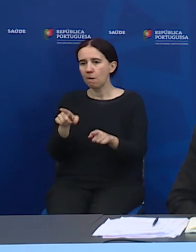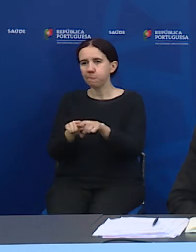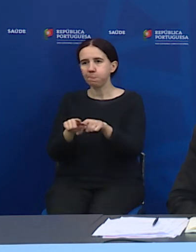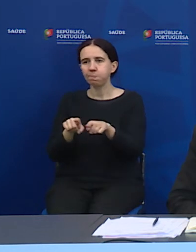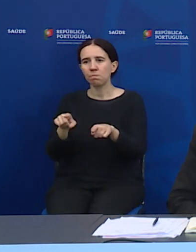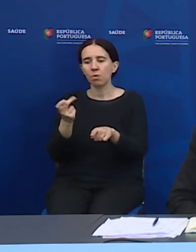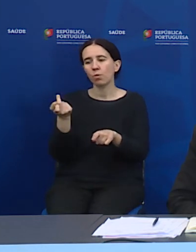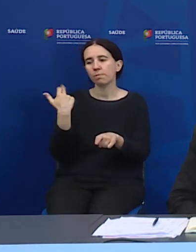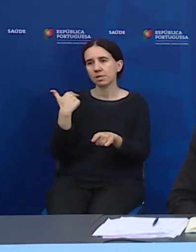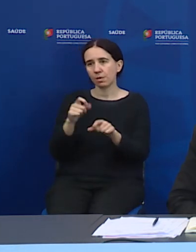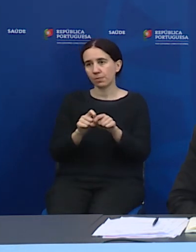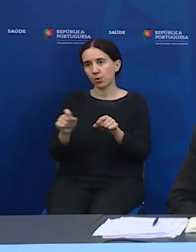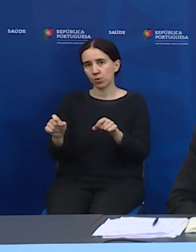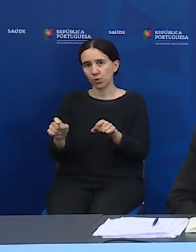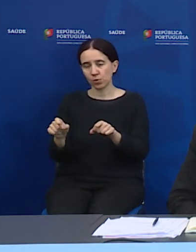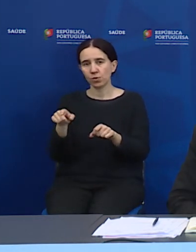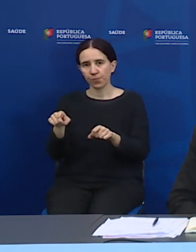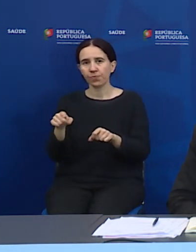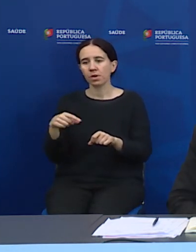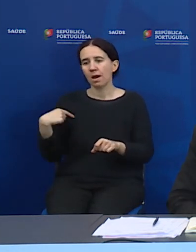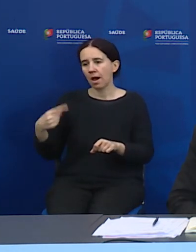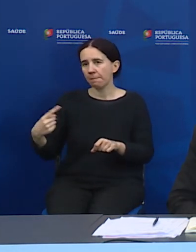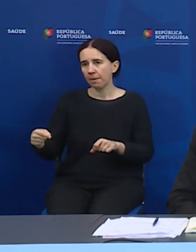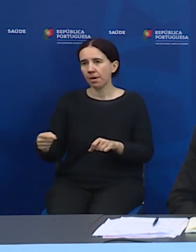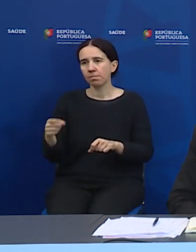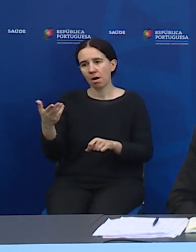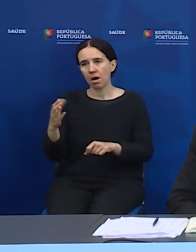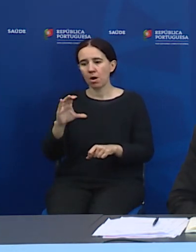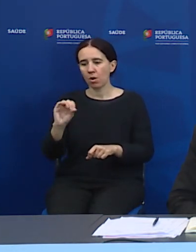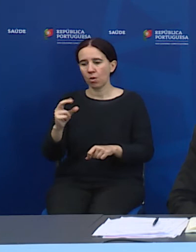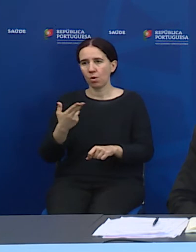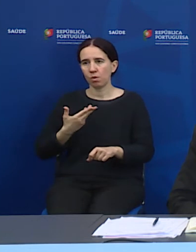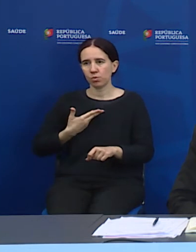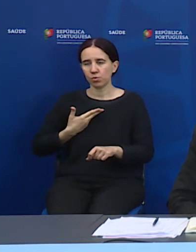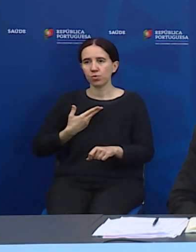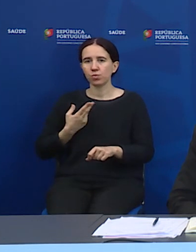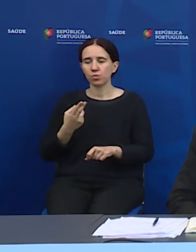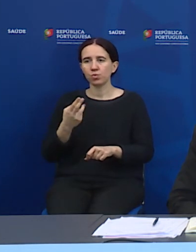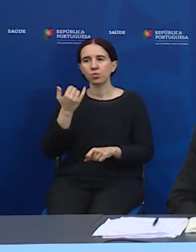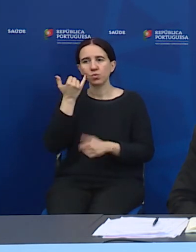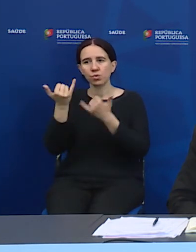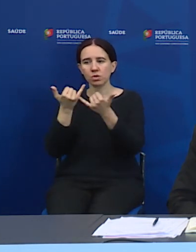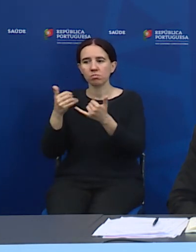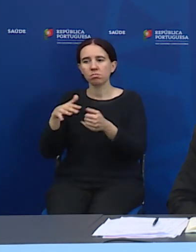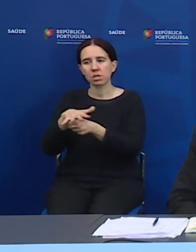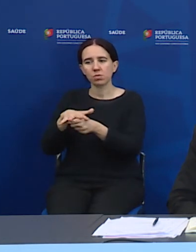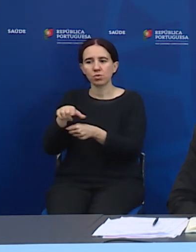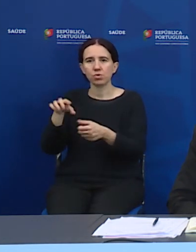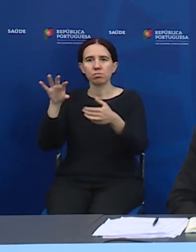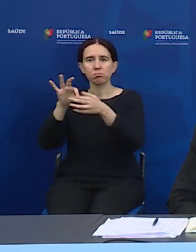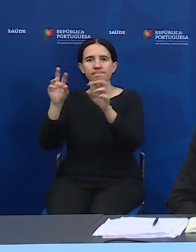do ano passado que são tratadas diariamente pelo colo e que dizem respeito a situações no